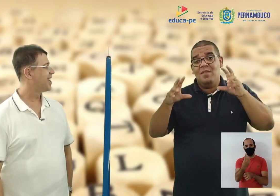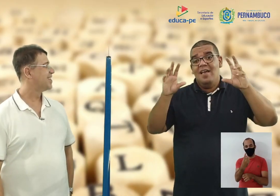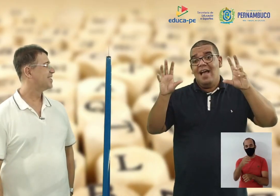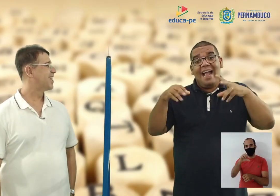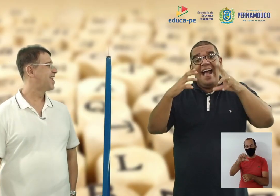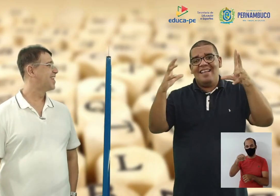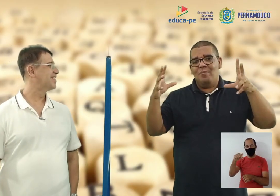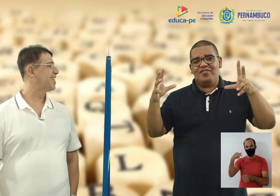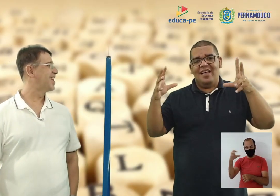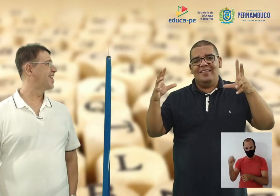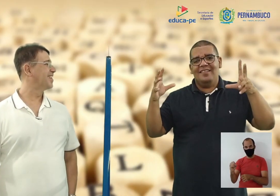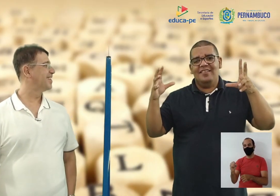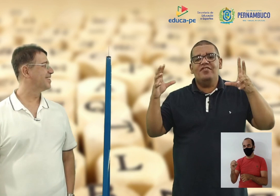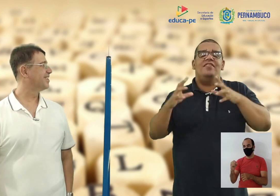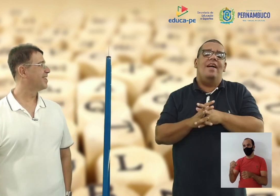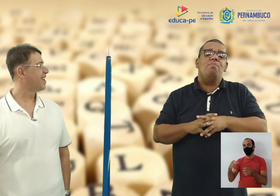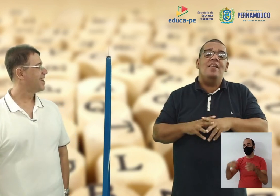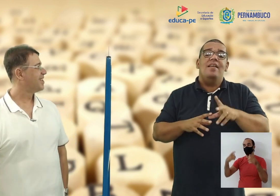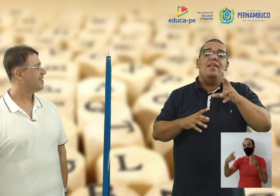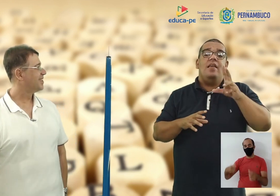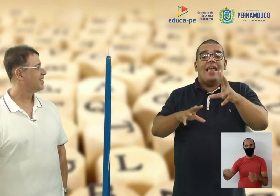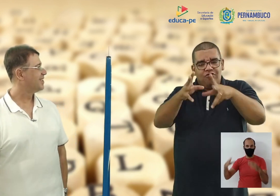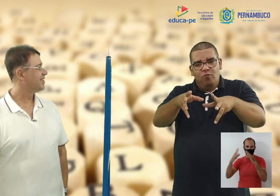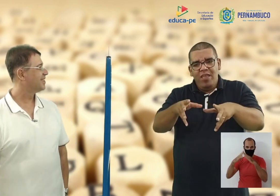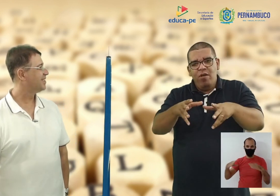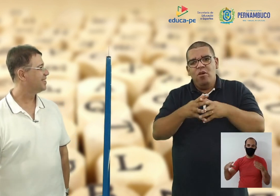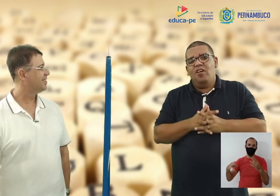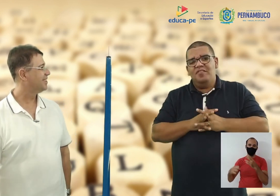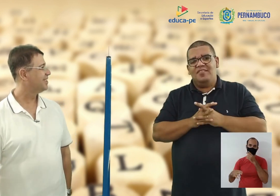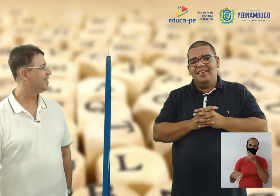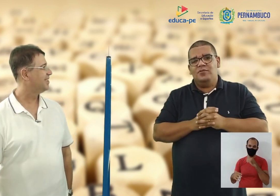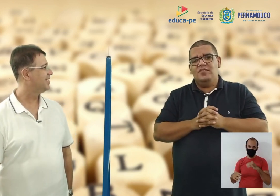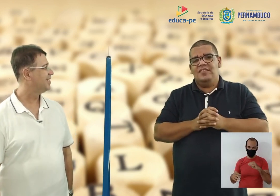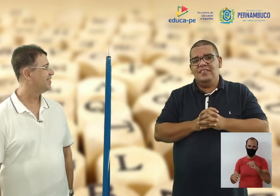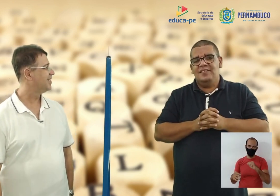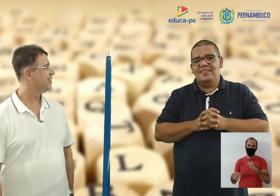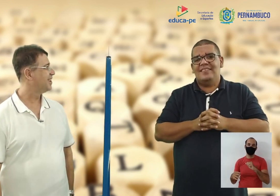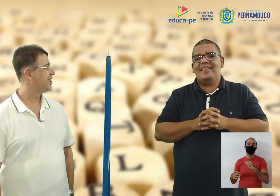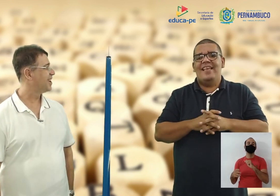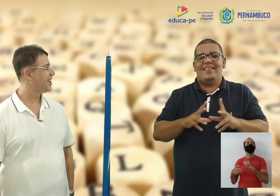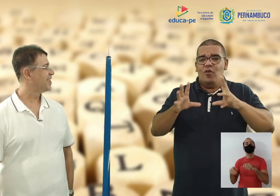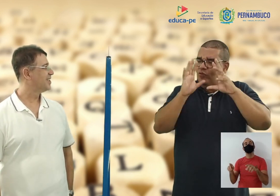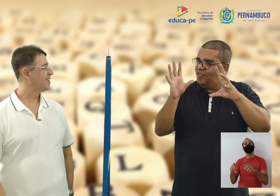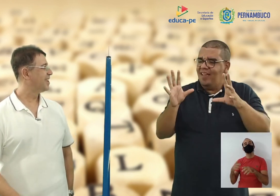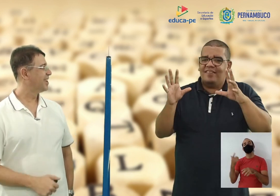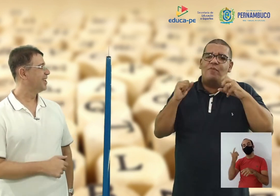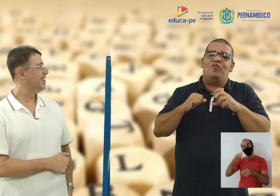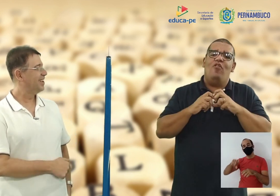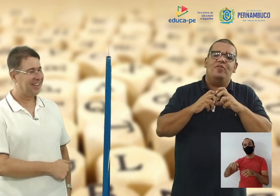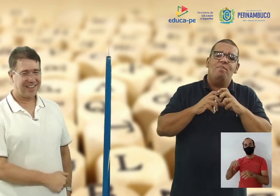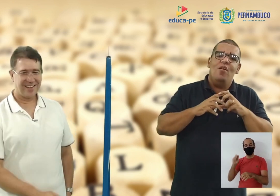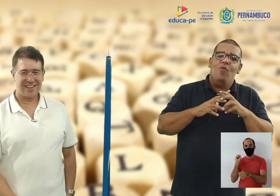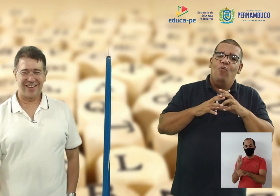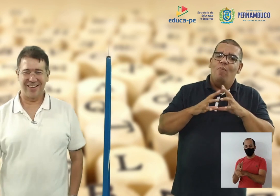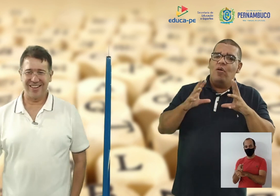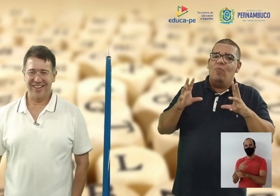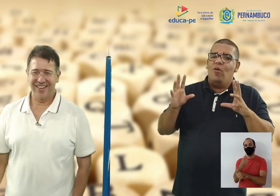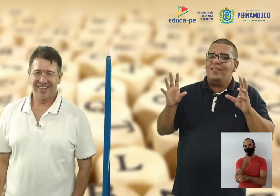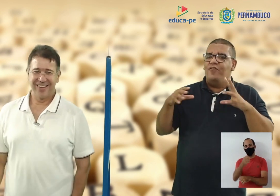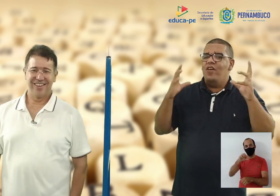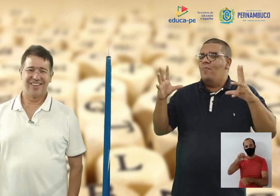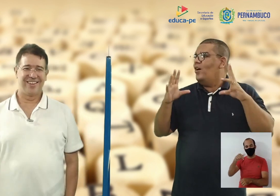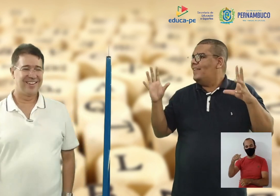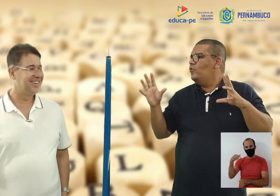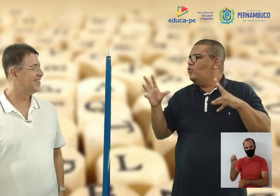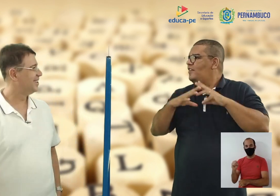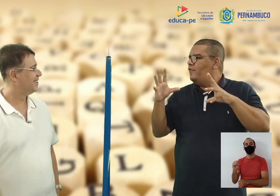conversa, a Casa Machado de Assis, né? E assumiu em 1970, ou seja, professor Robson, O Mauro Mota